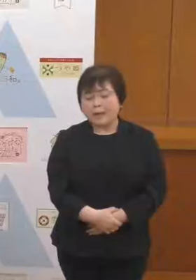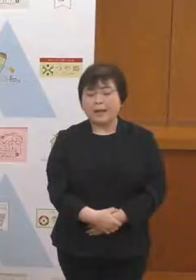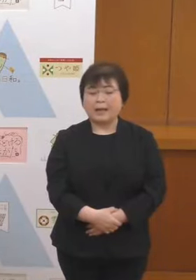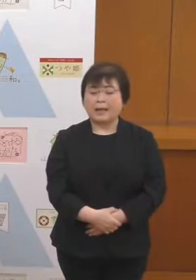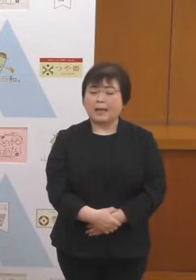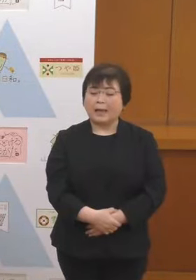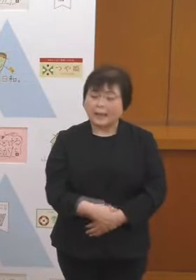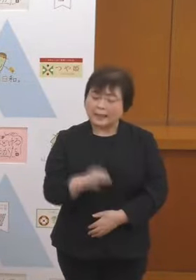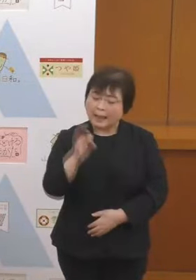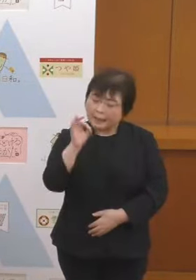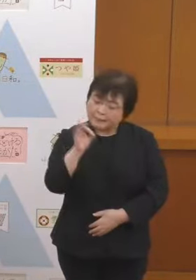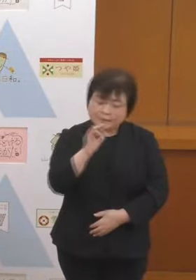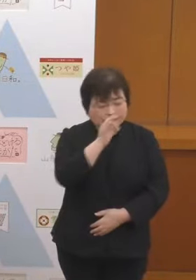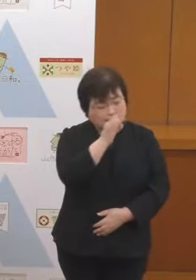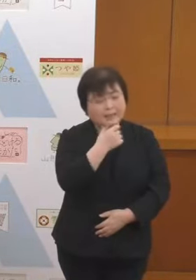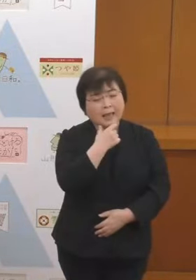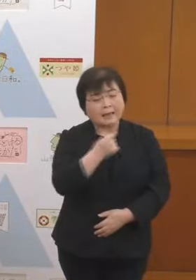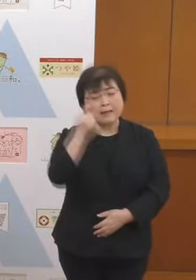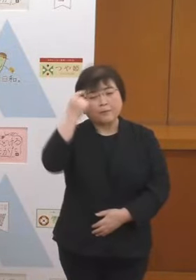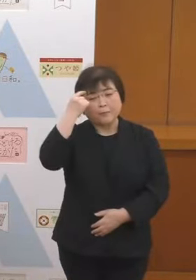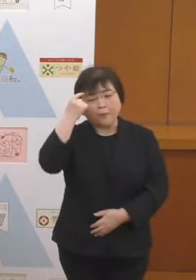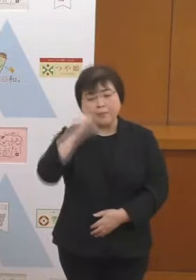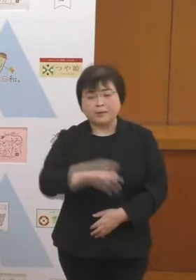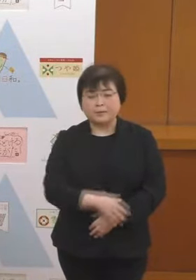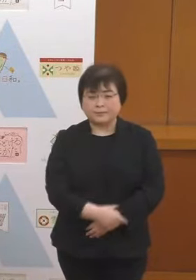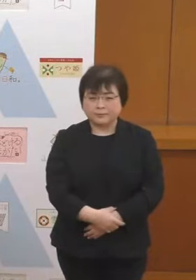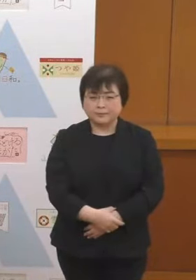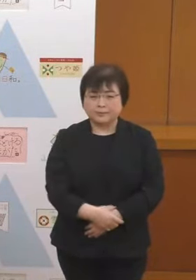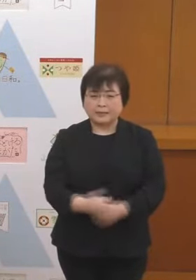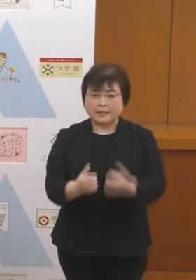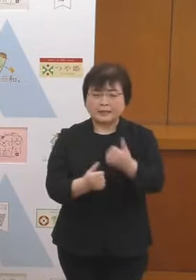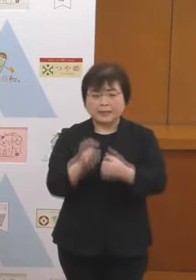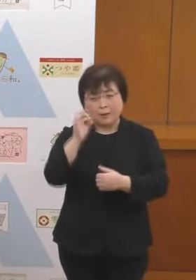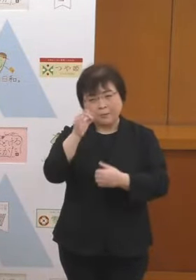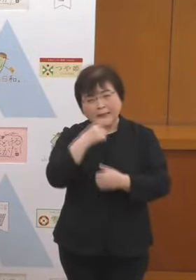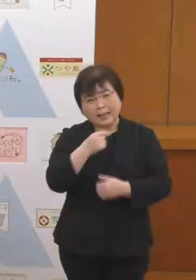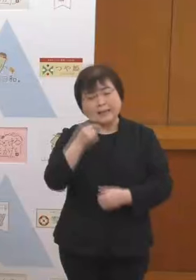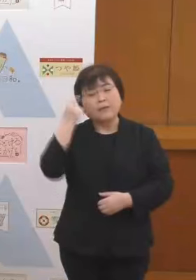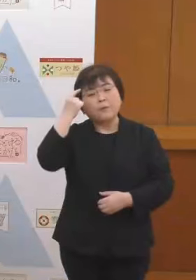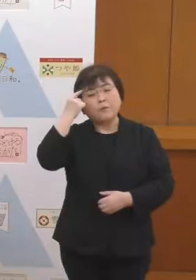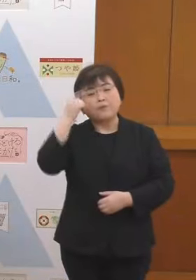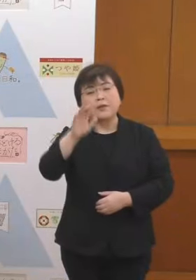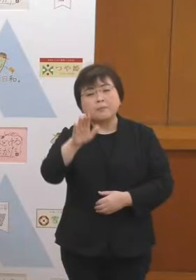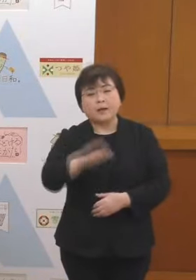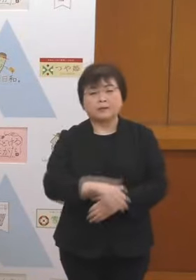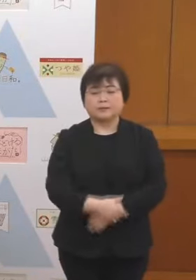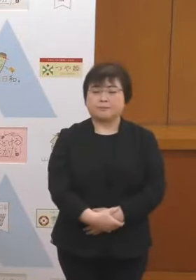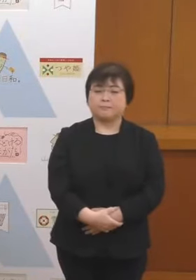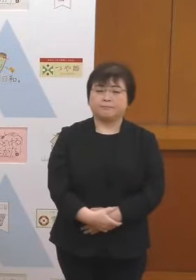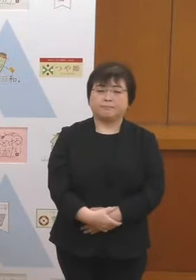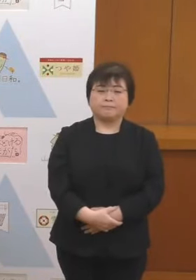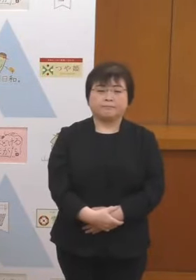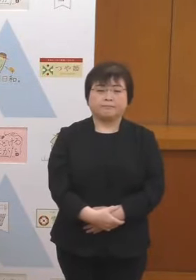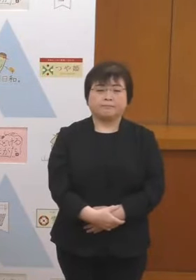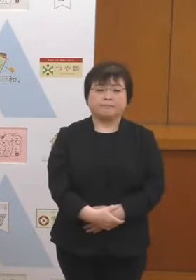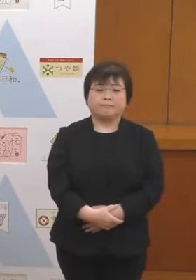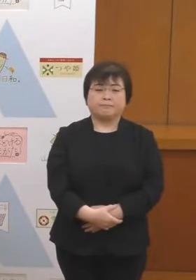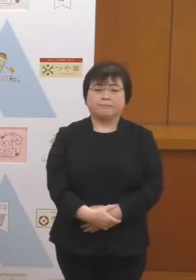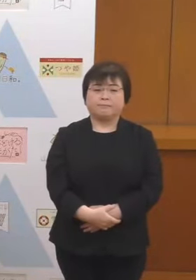を運んでみたいかなとそしてあの感染させていただきたいかなと思ってい